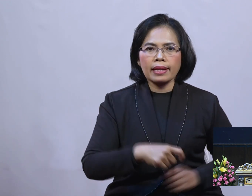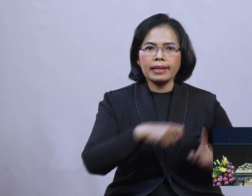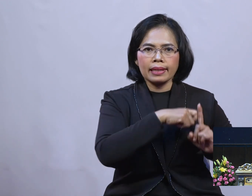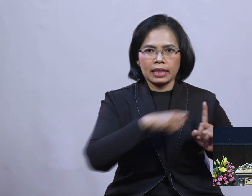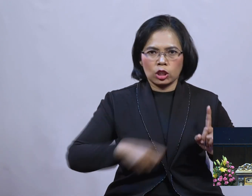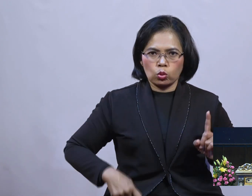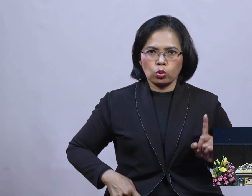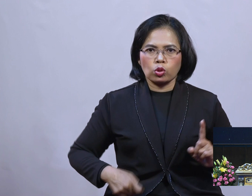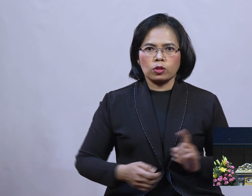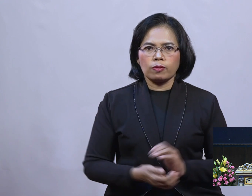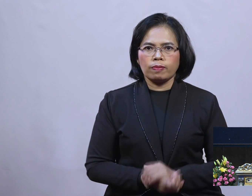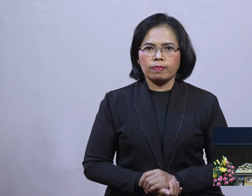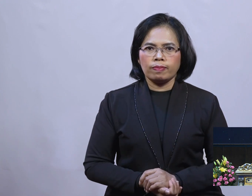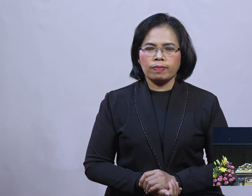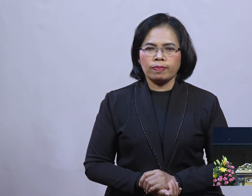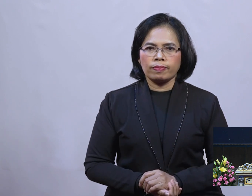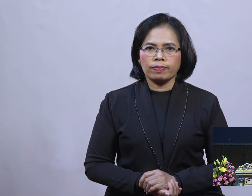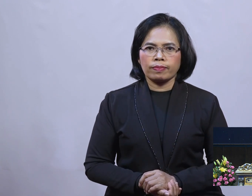Kristus